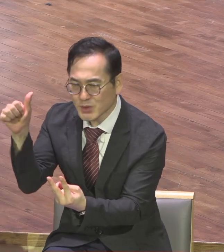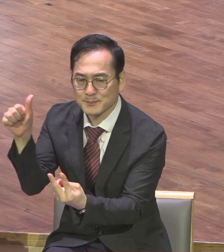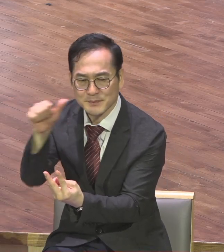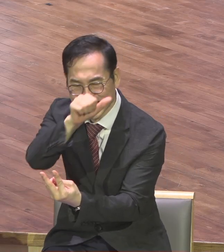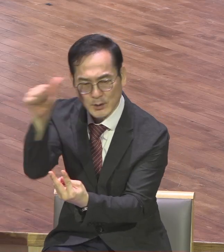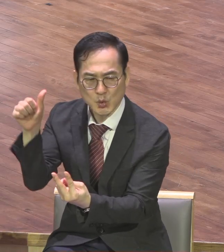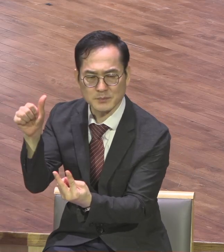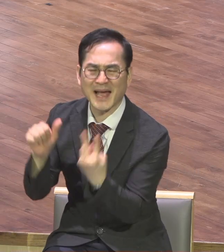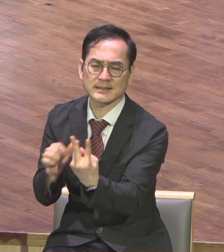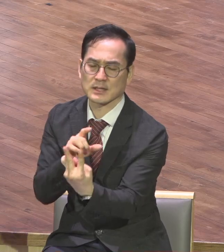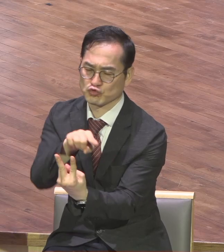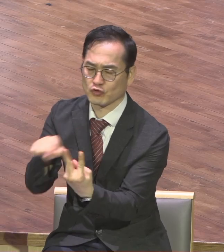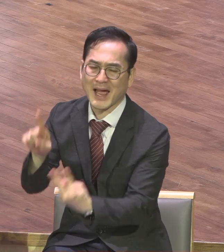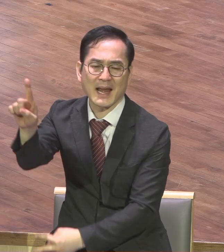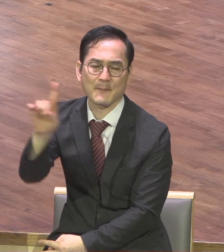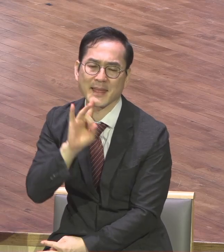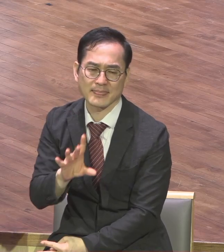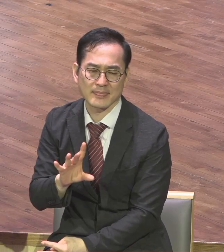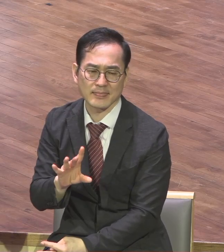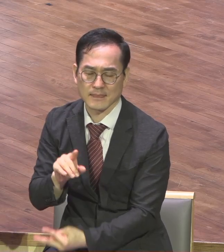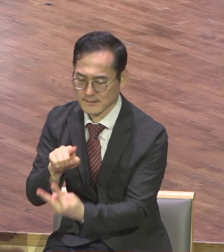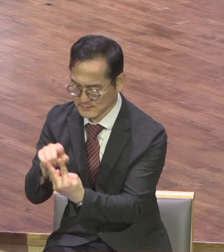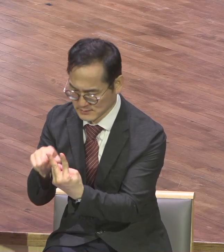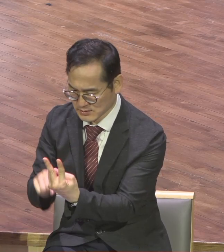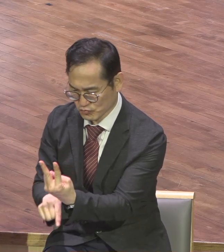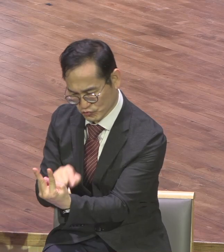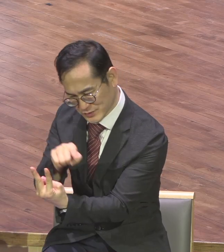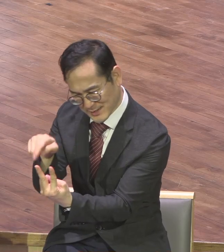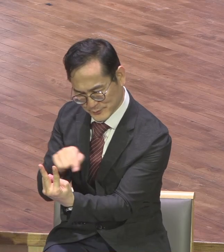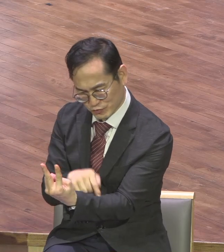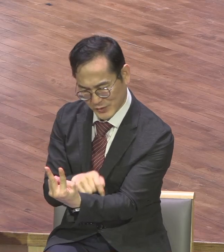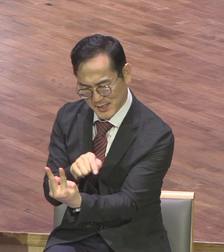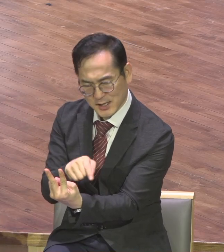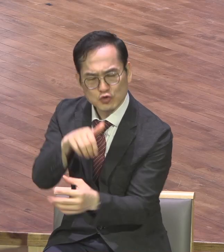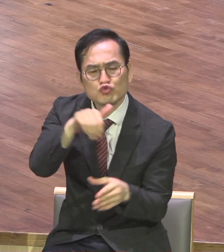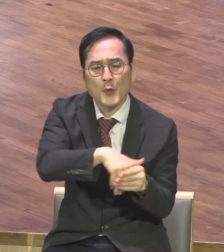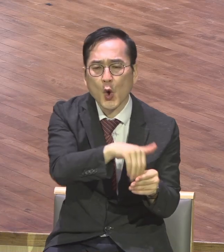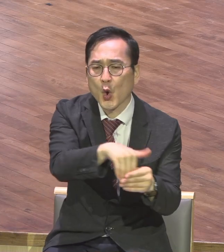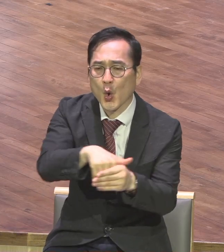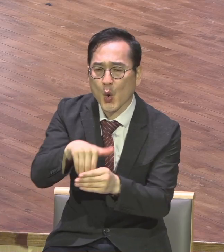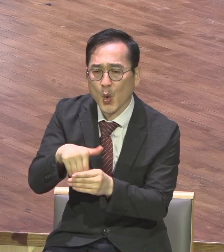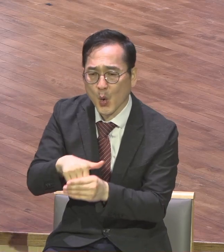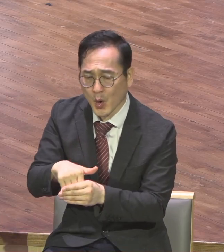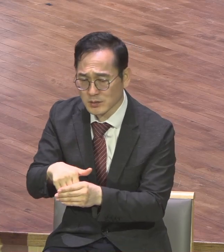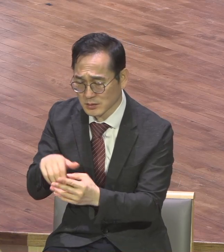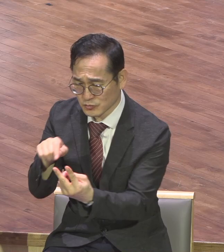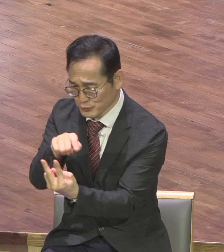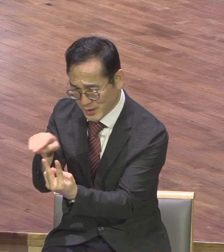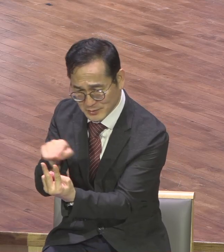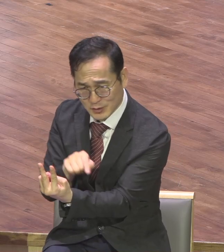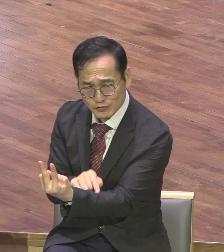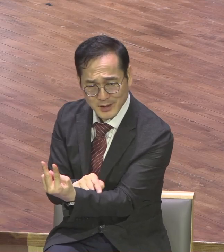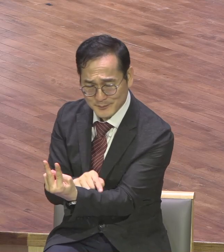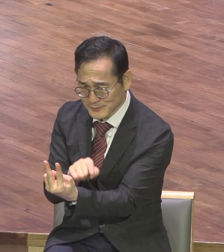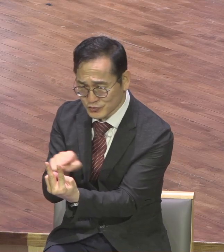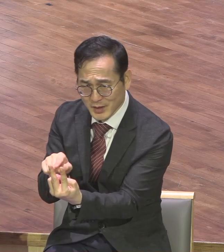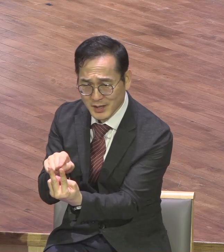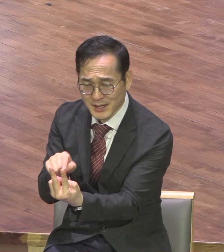투표를 했어요. 두 사람이 제일 먼저 믿었으니까 두 사람을 놓고 투표를 했는데 투표 결과가 놀라운 거예요.